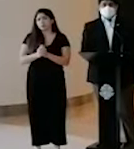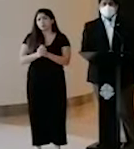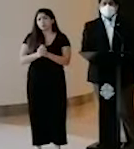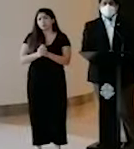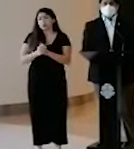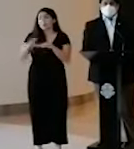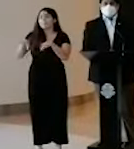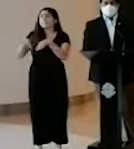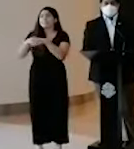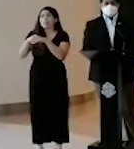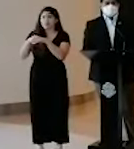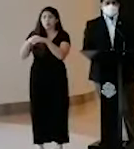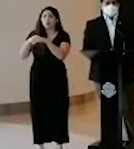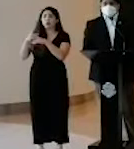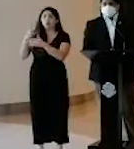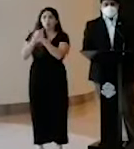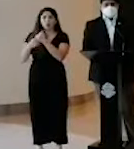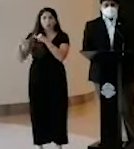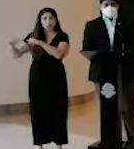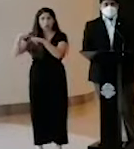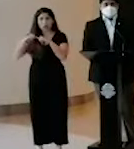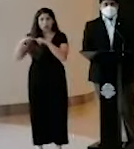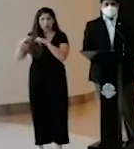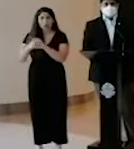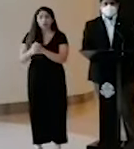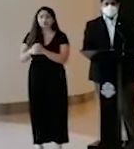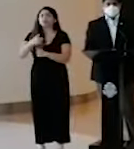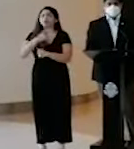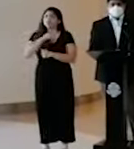el matrimonio igualitario, he defendido